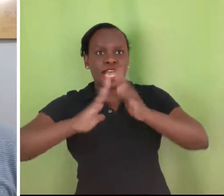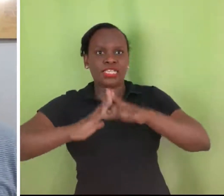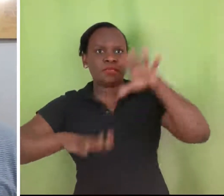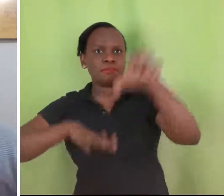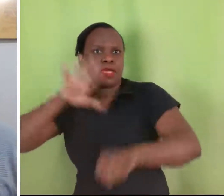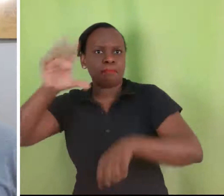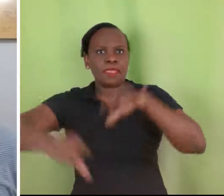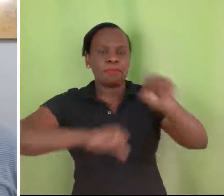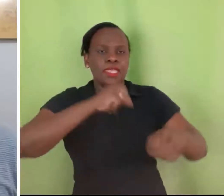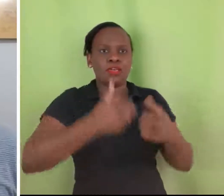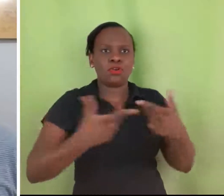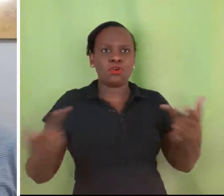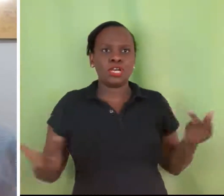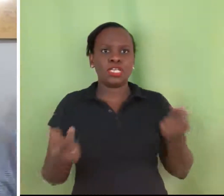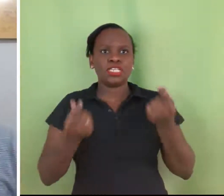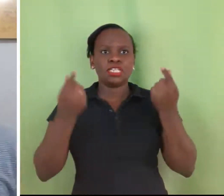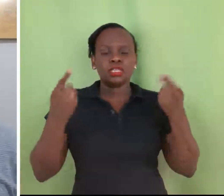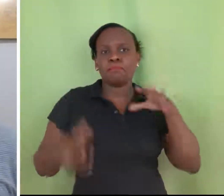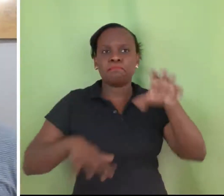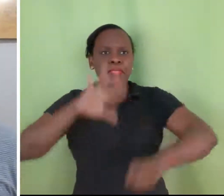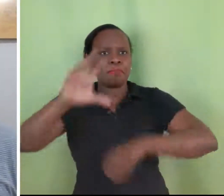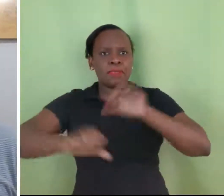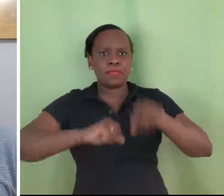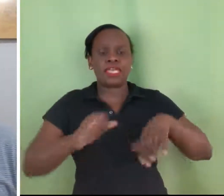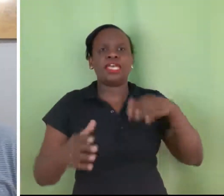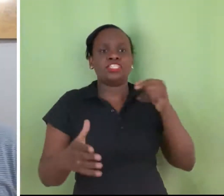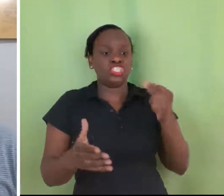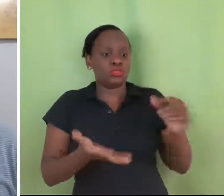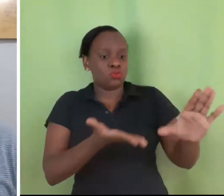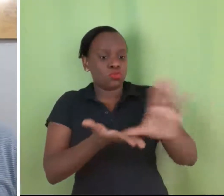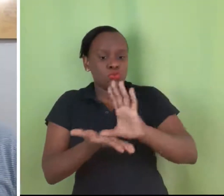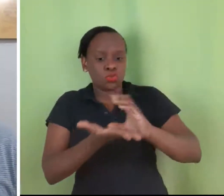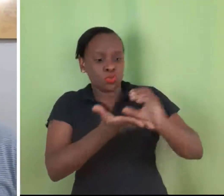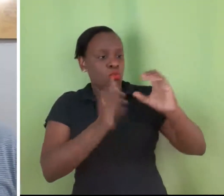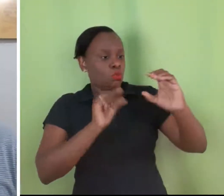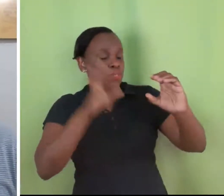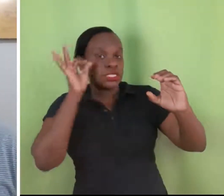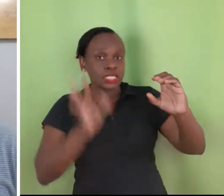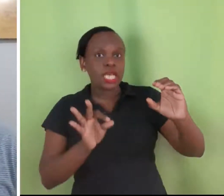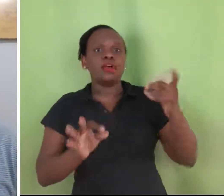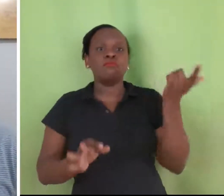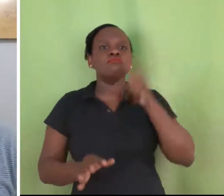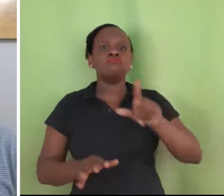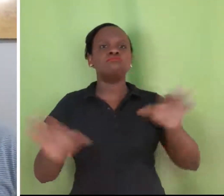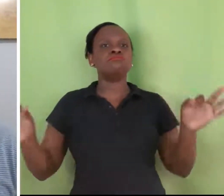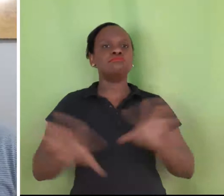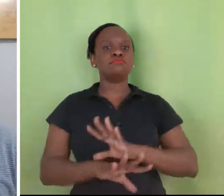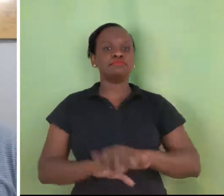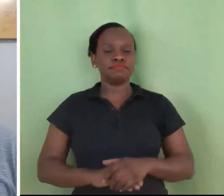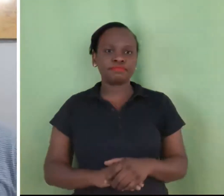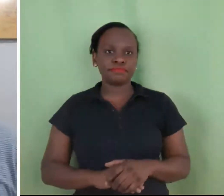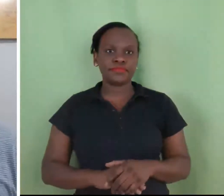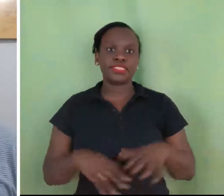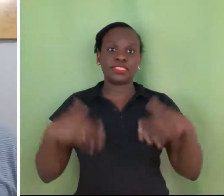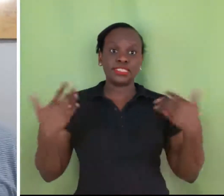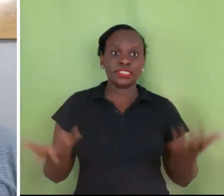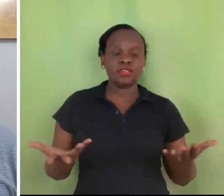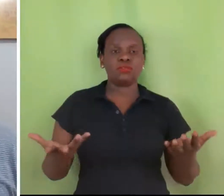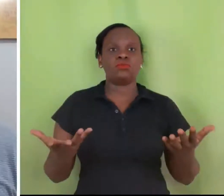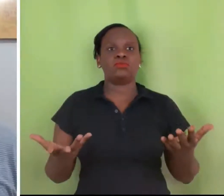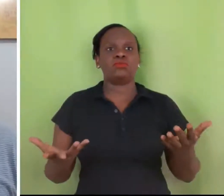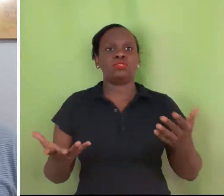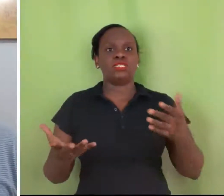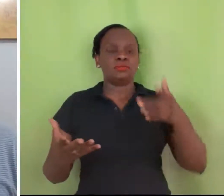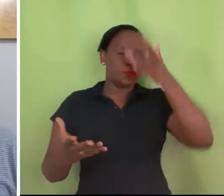poder, né, tirar as riquezas até que esse montante, até que essa quantia cobrada pelos portugueses fosse atingida. Então,